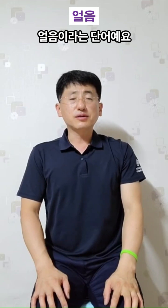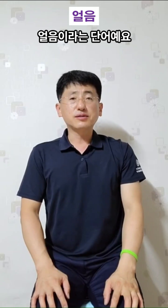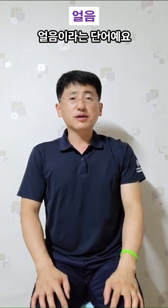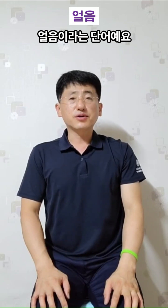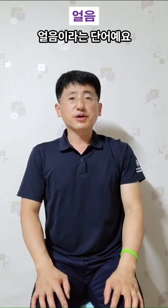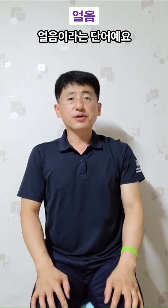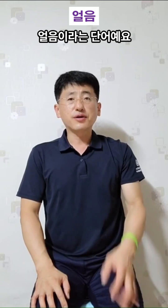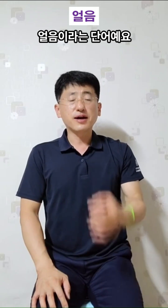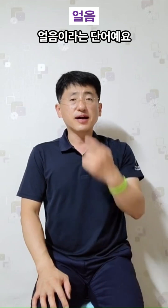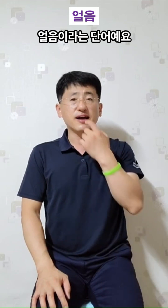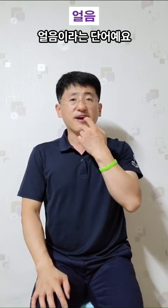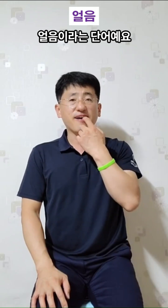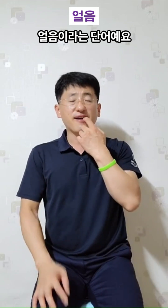얼음이라는 단어예요.